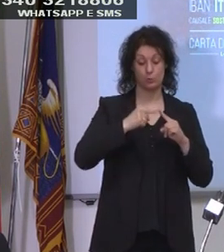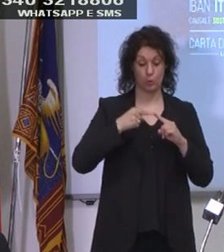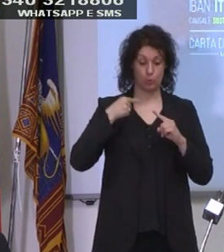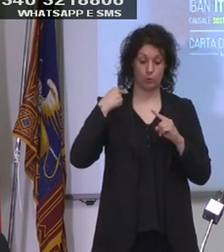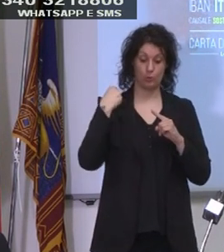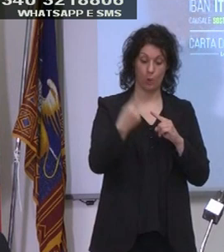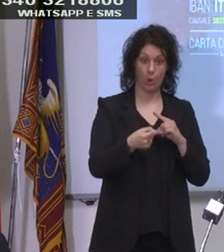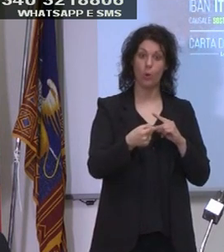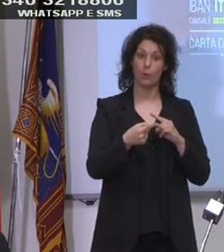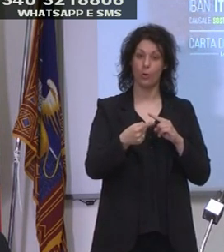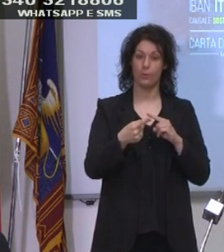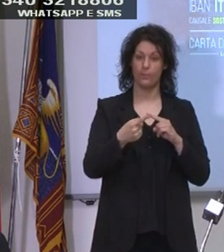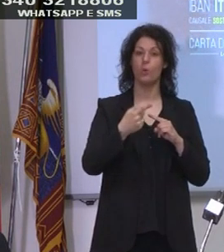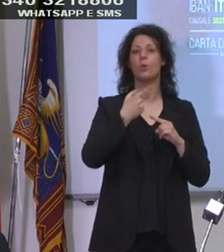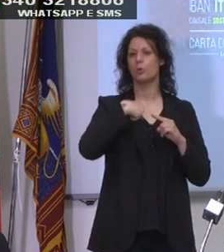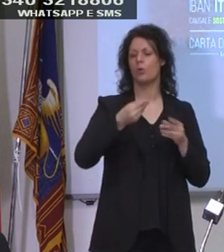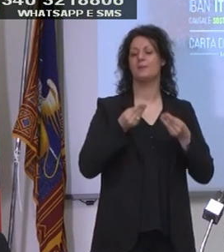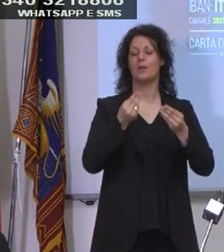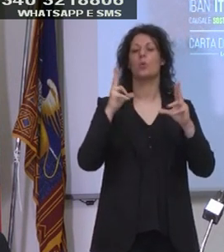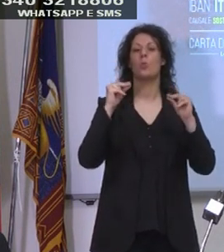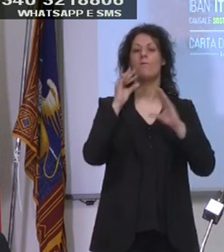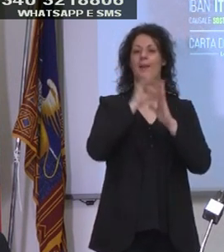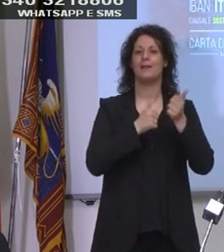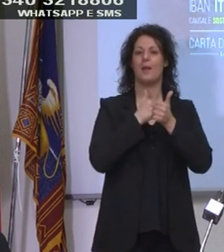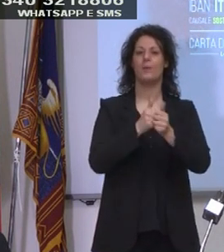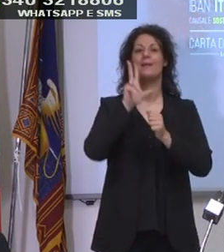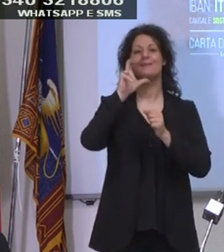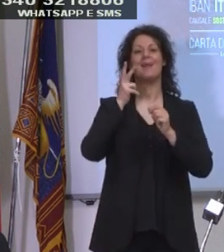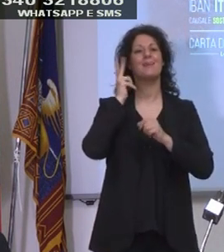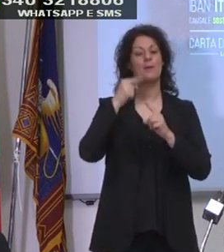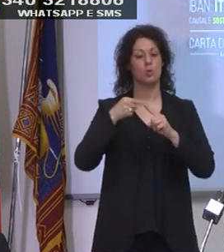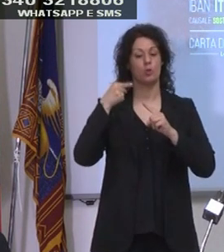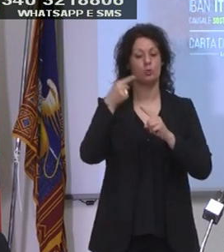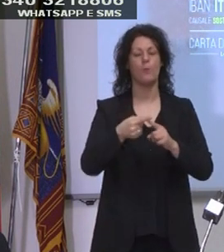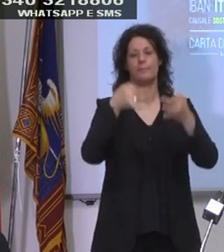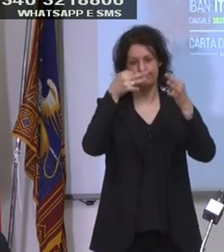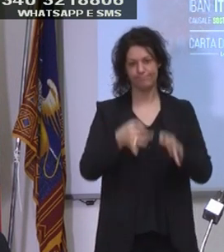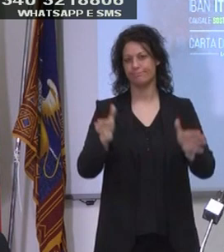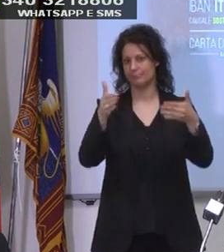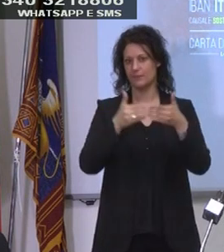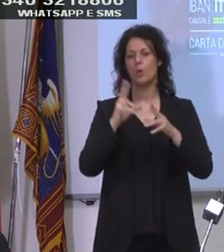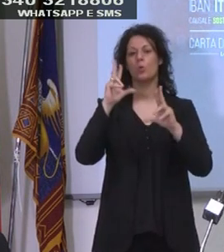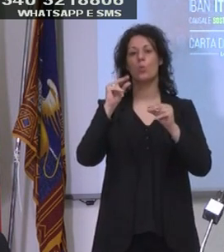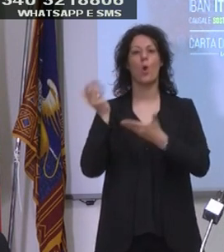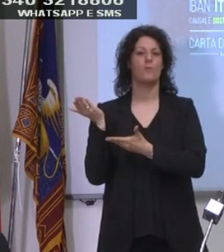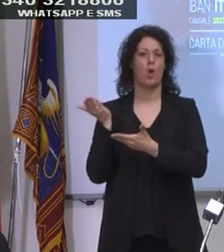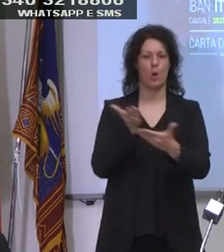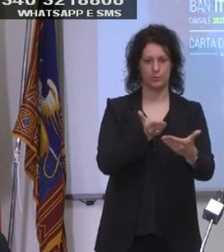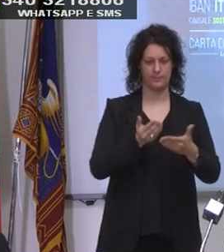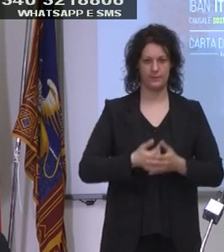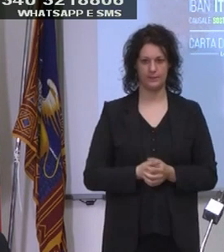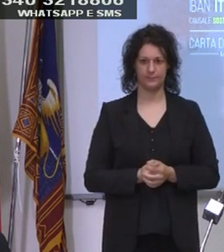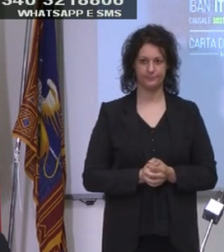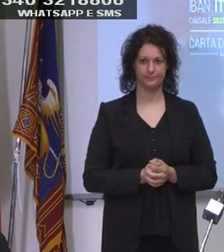sembra con le linee guida che noi abbiamo varato nuove nel 30 marzo, abbiamo chiuso gli accessi nuovi, proprio chiuso, mentre prima si potevano